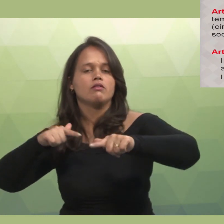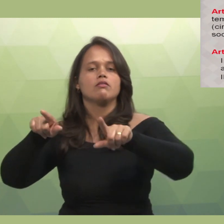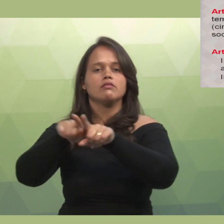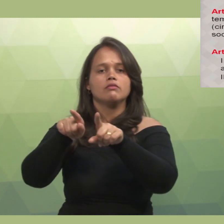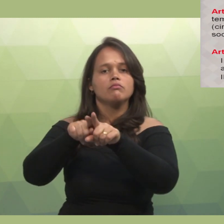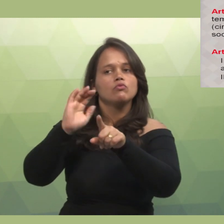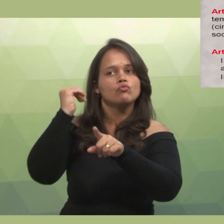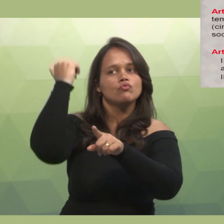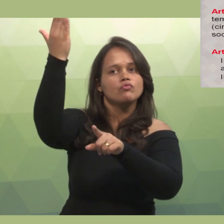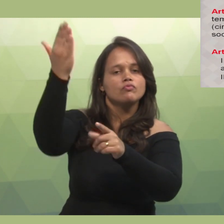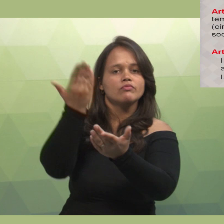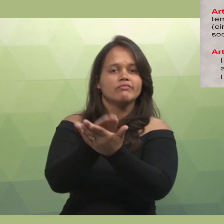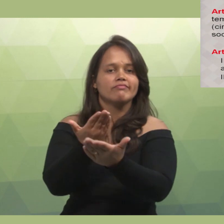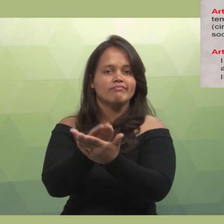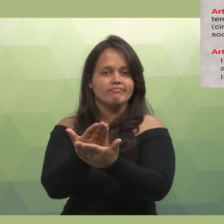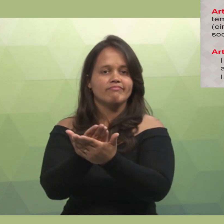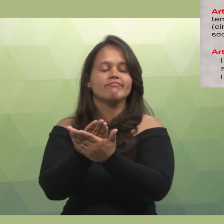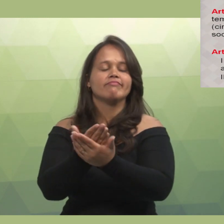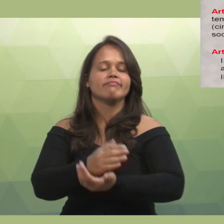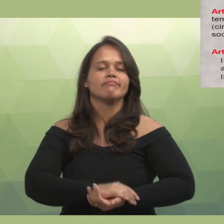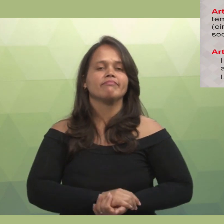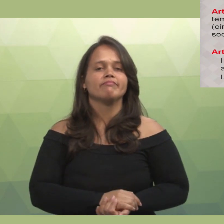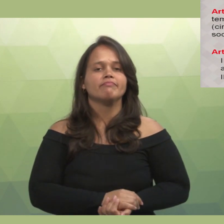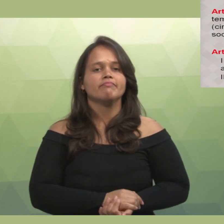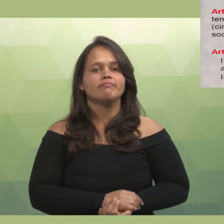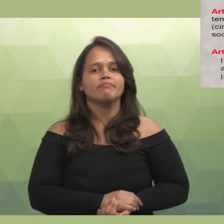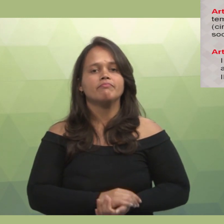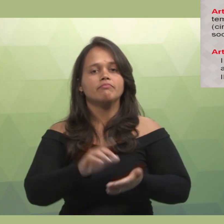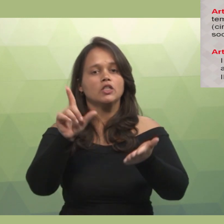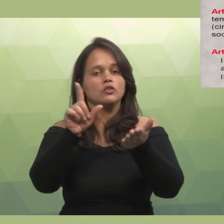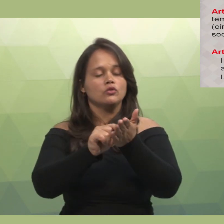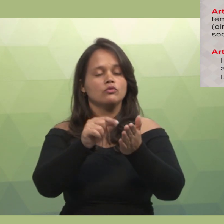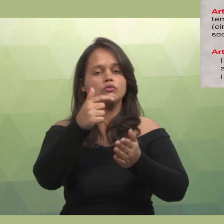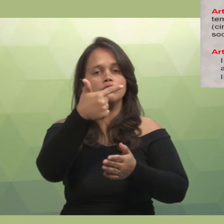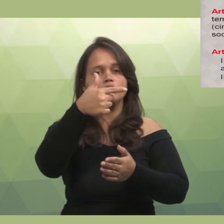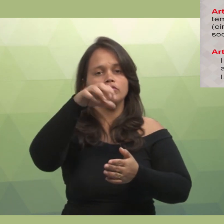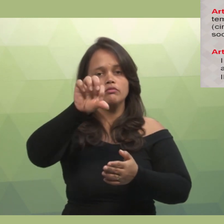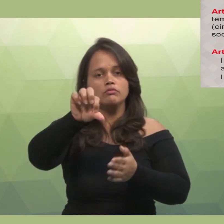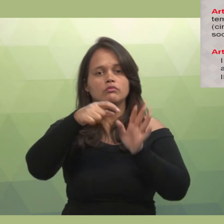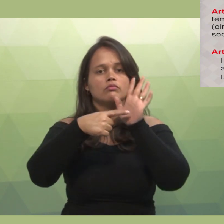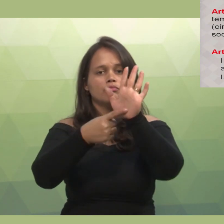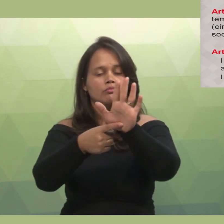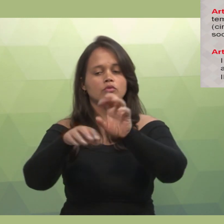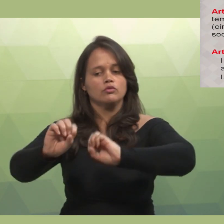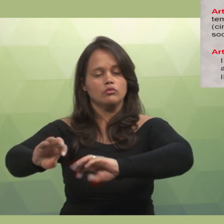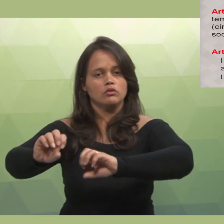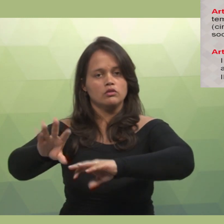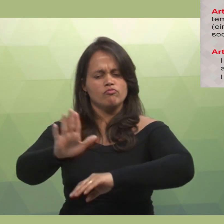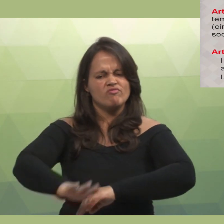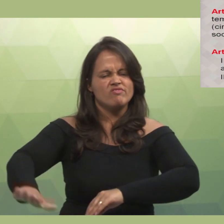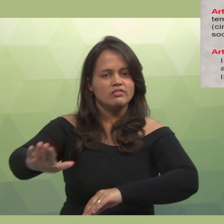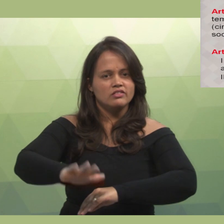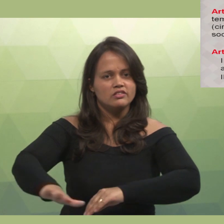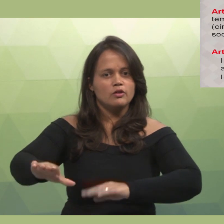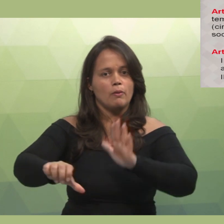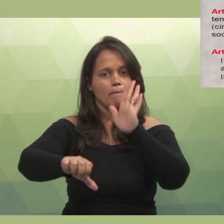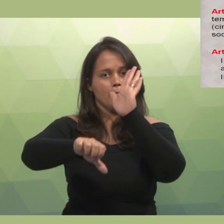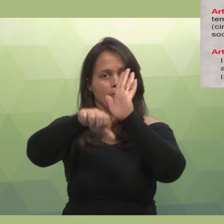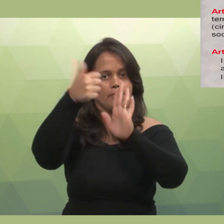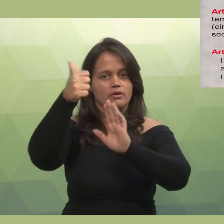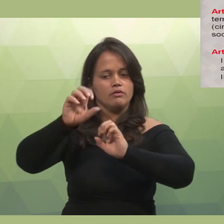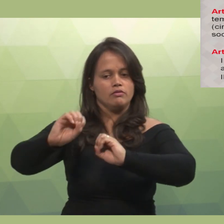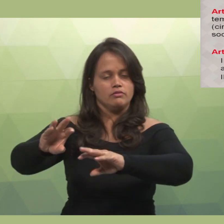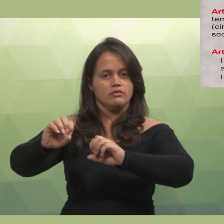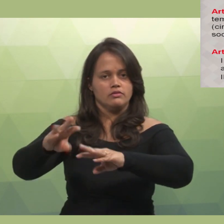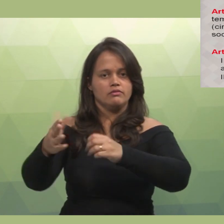para progredir no trabalho e em estudos posteriores. No artigo 29, a educação